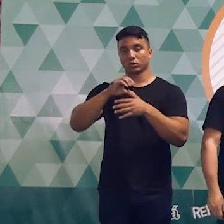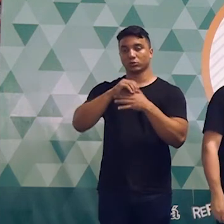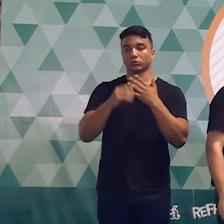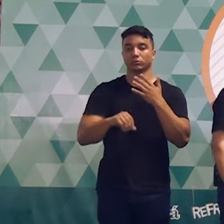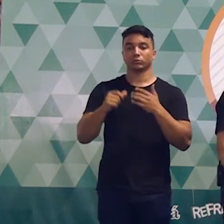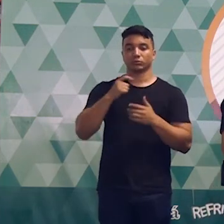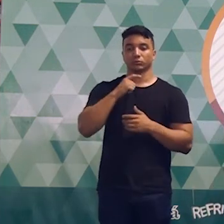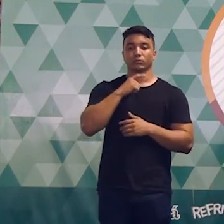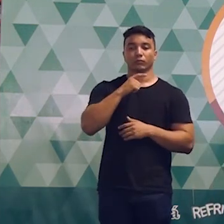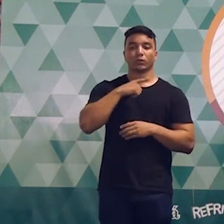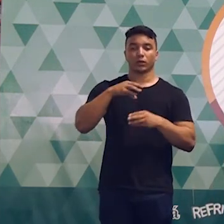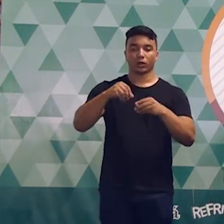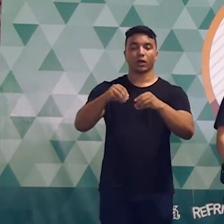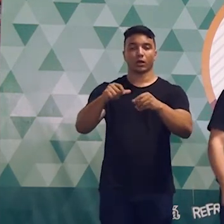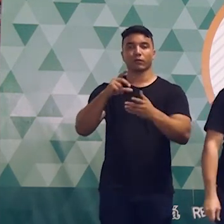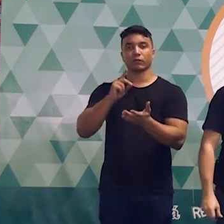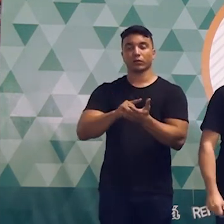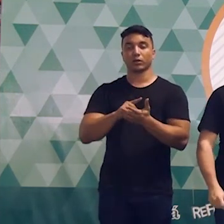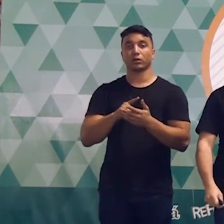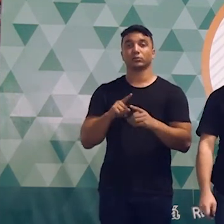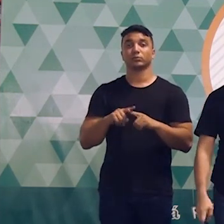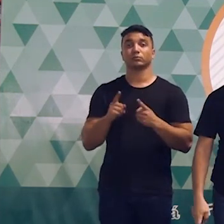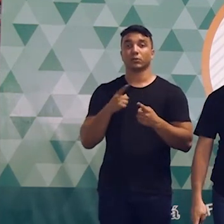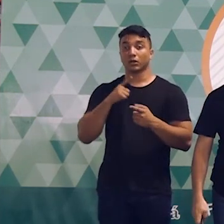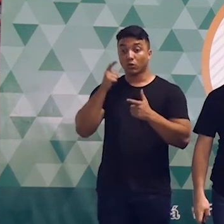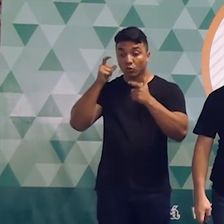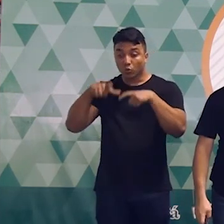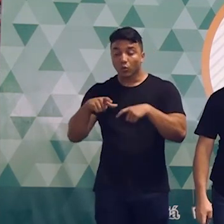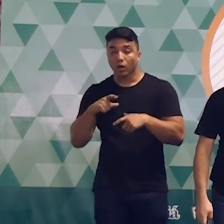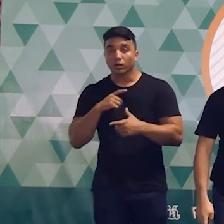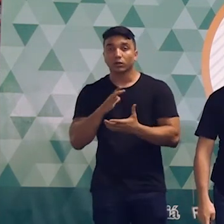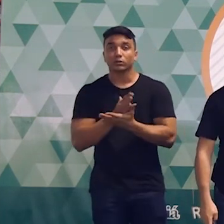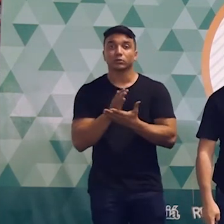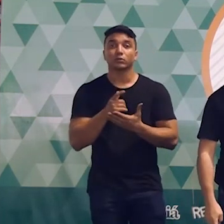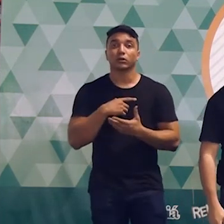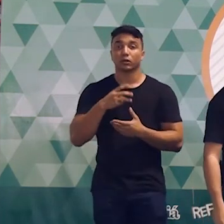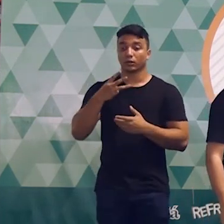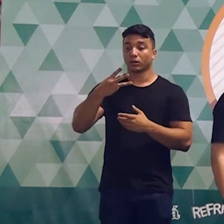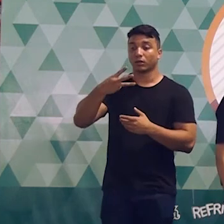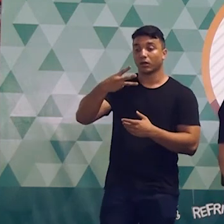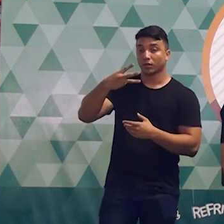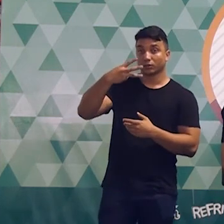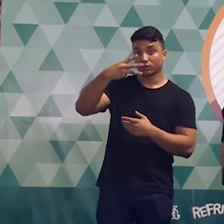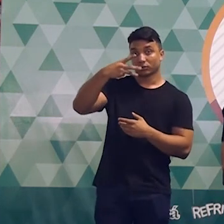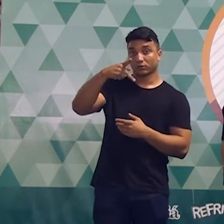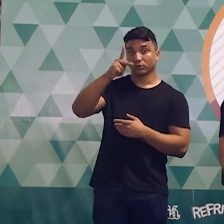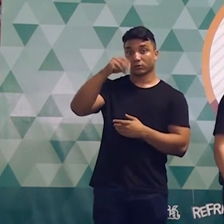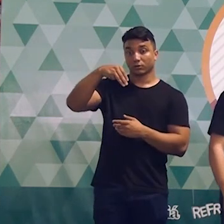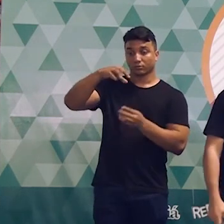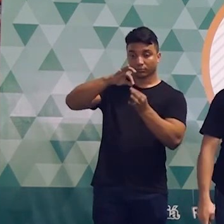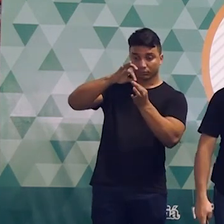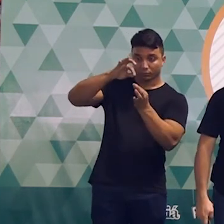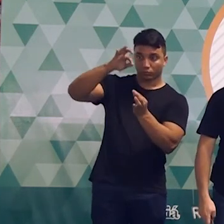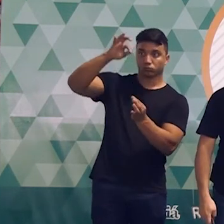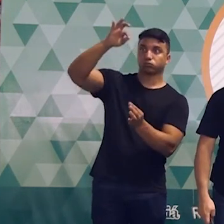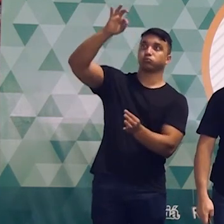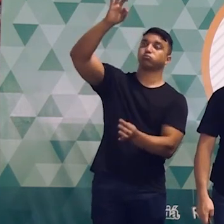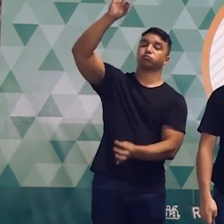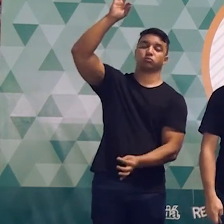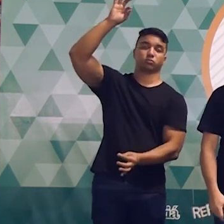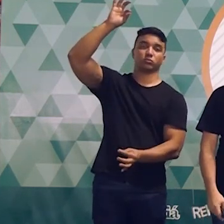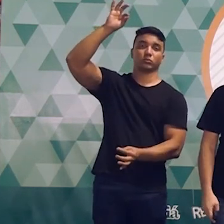desse monte de gelo tem terra. Agora, tem lugar aí que tem 3 quilômetros de gelo em cima do